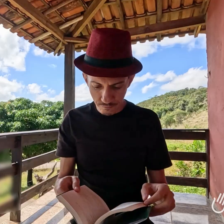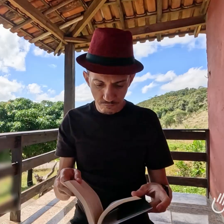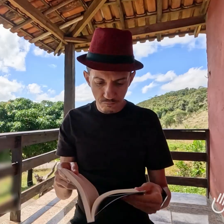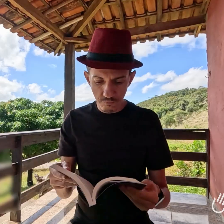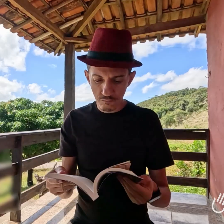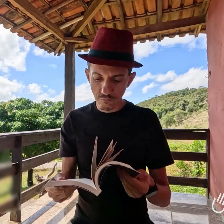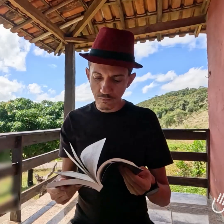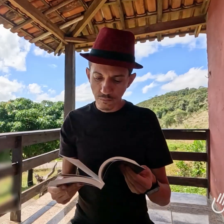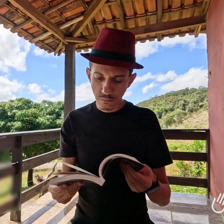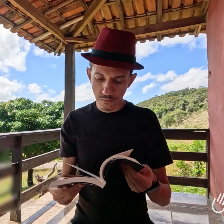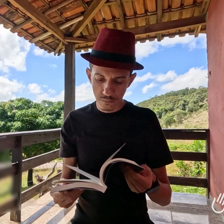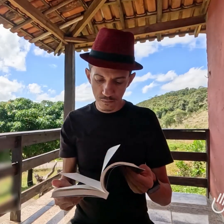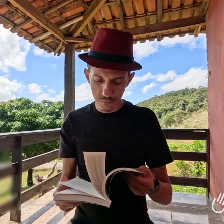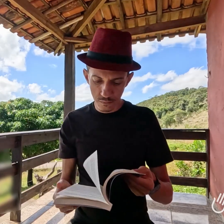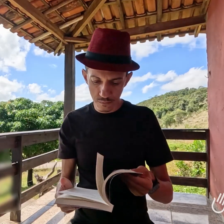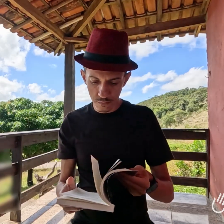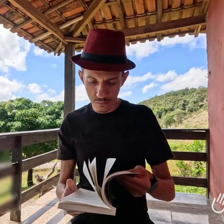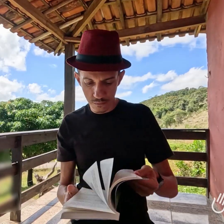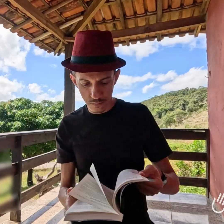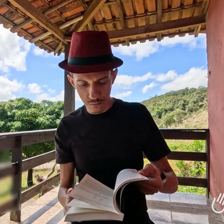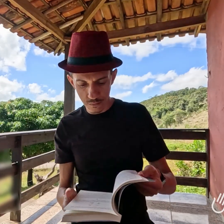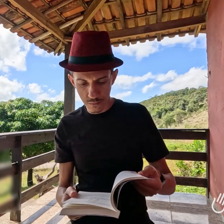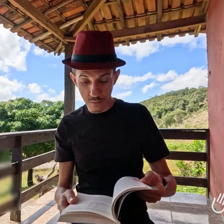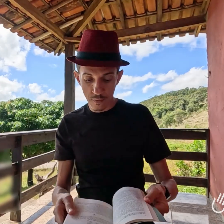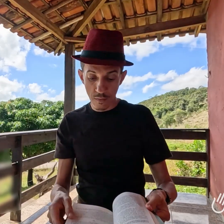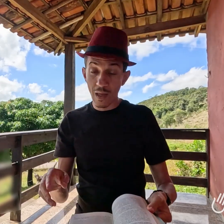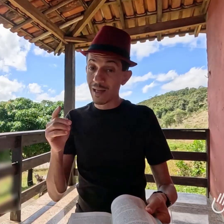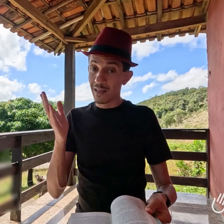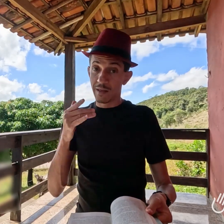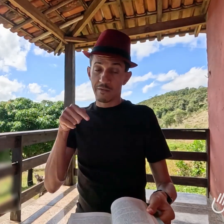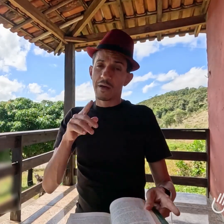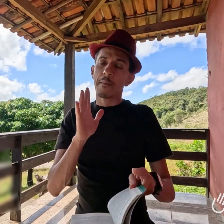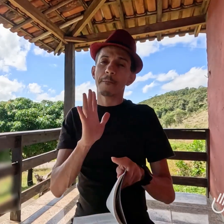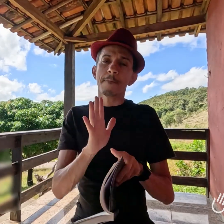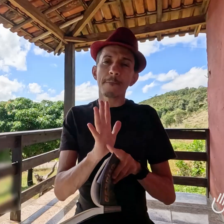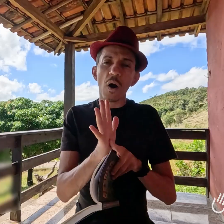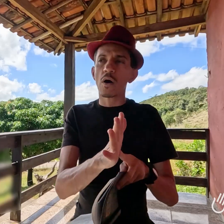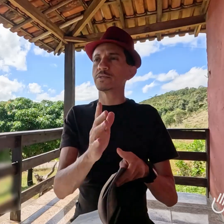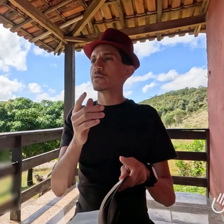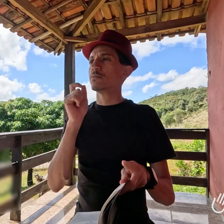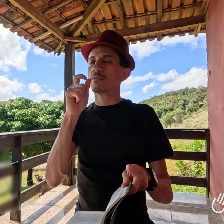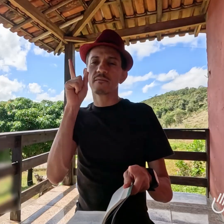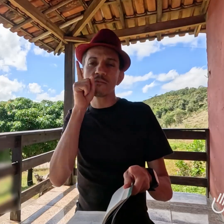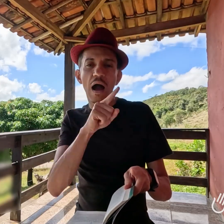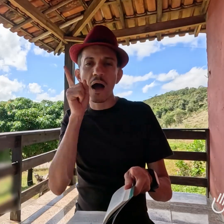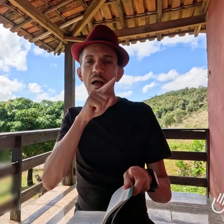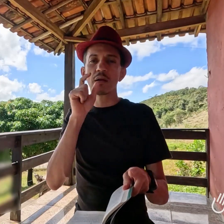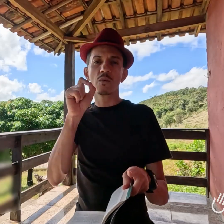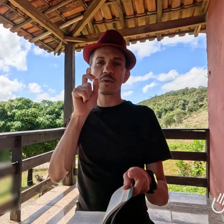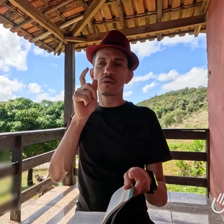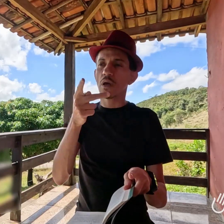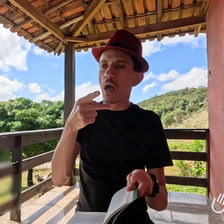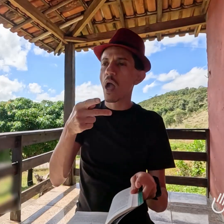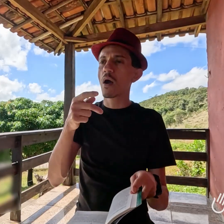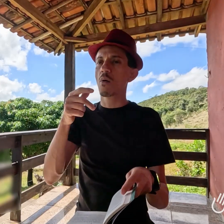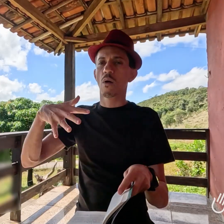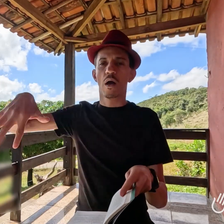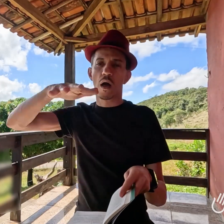totalmente conectados um com o outro. Vou mostrar aqui, por exemplo, primeiramente, né, esse livro mostra as falhas